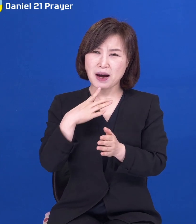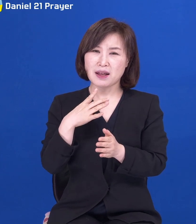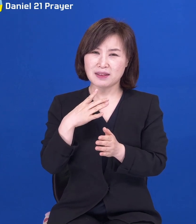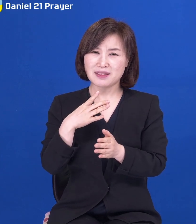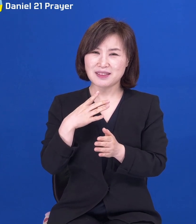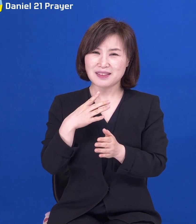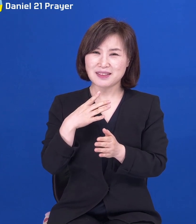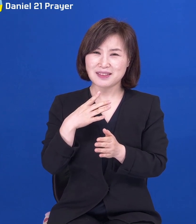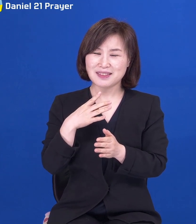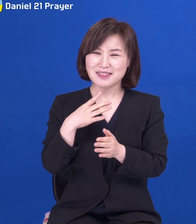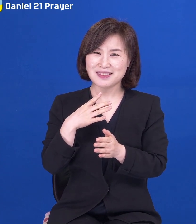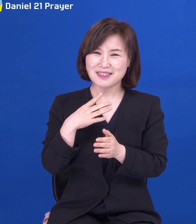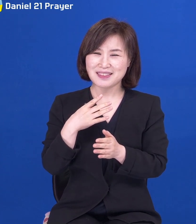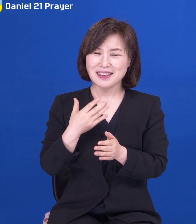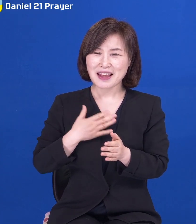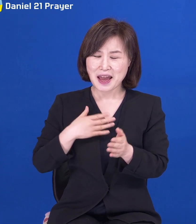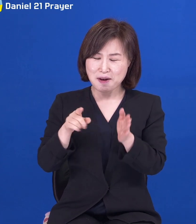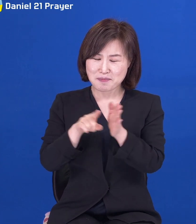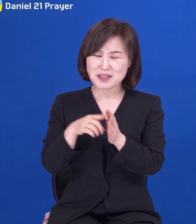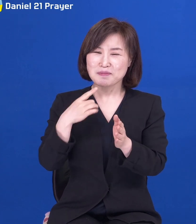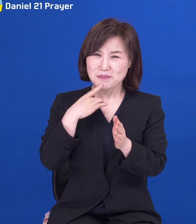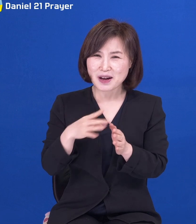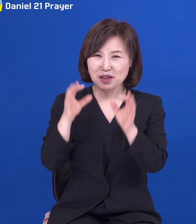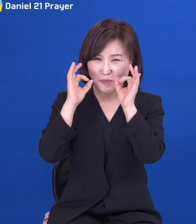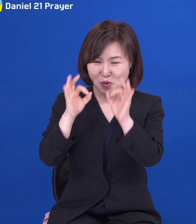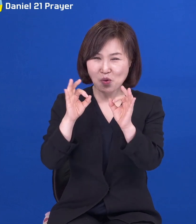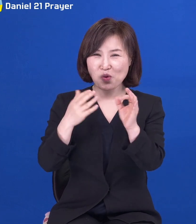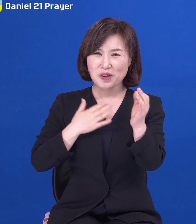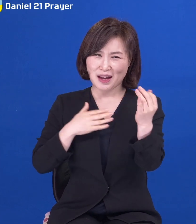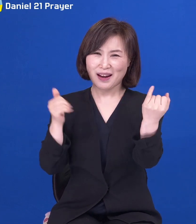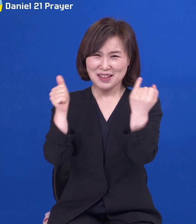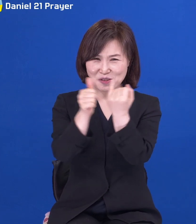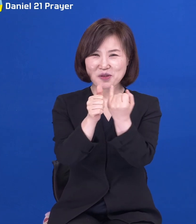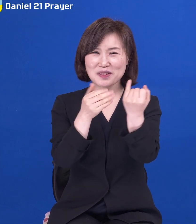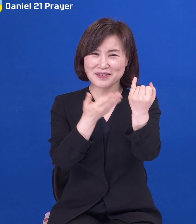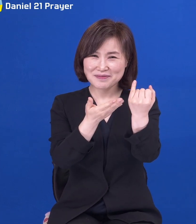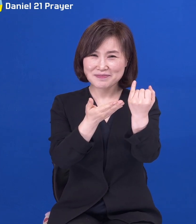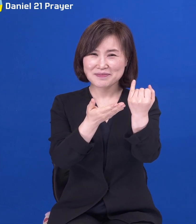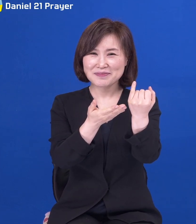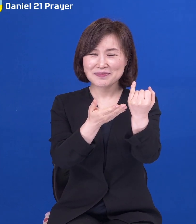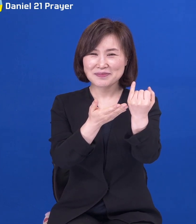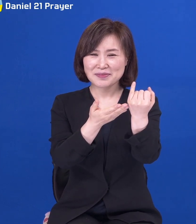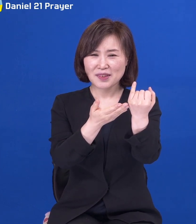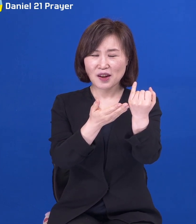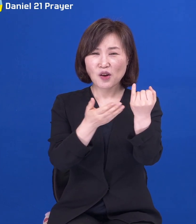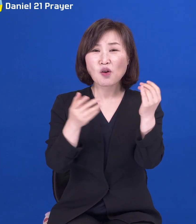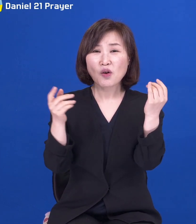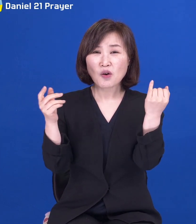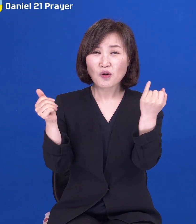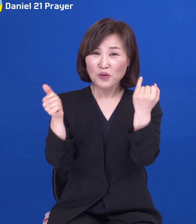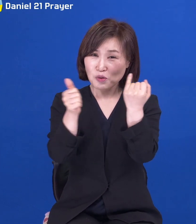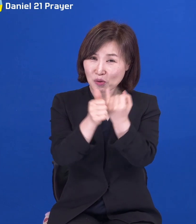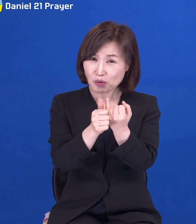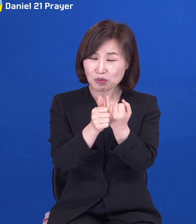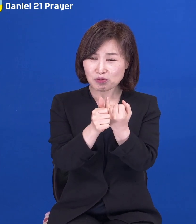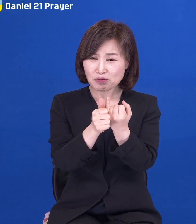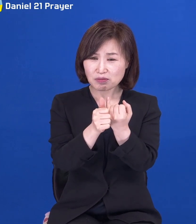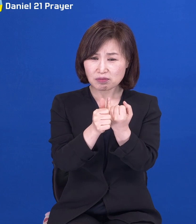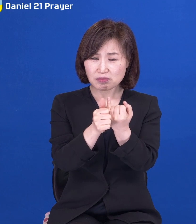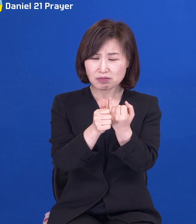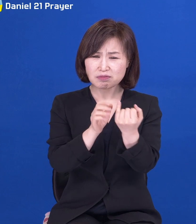신앙이라는 걸 하나만 보고 저한테 시집 온 저 와이프였어요. 결혼을 해야 되는데 제가 갑자기 뭐 돈이